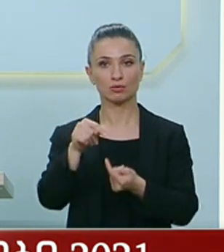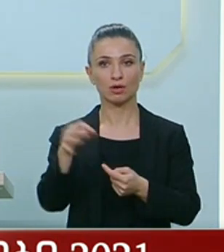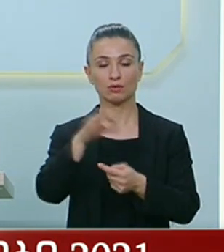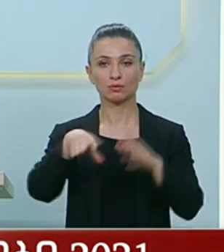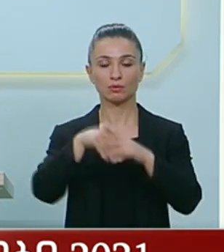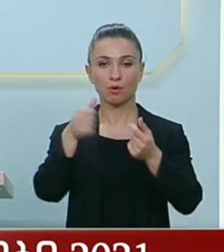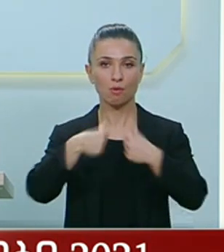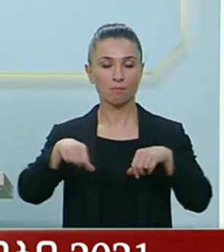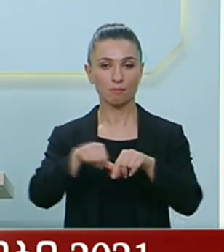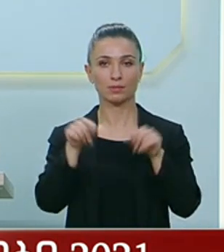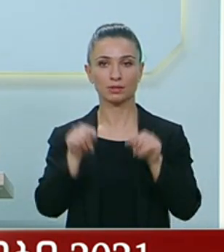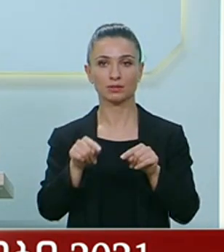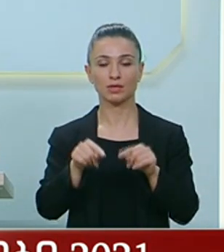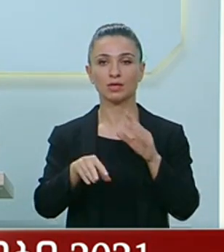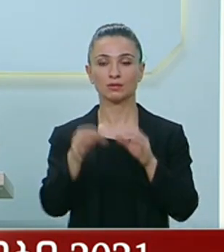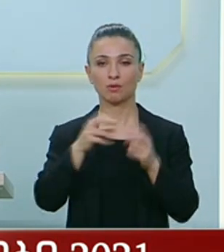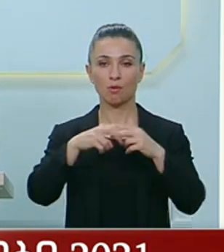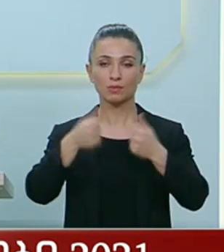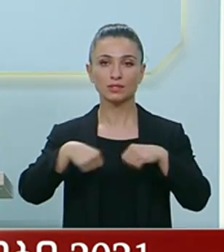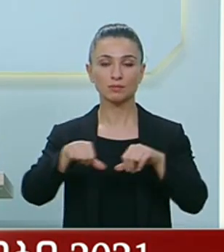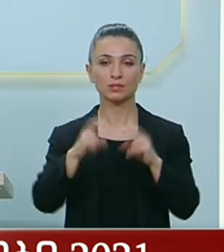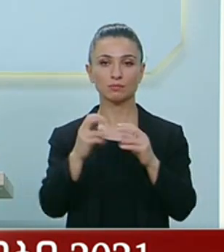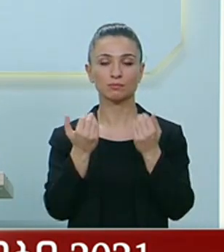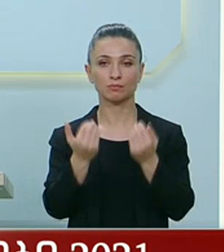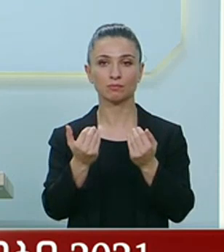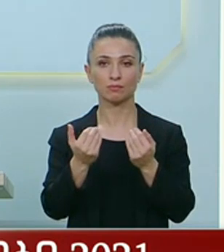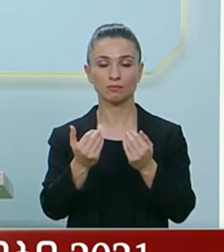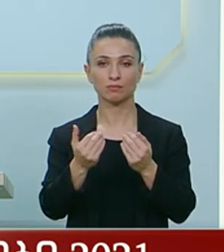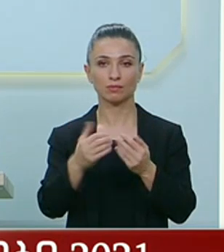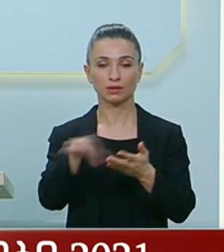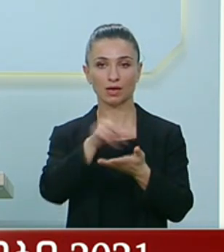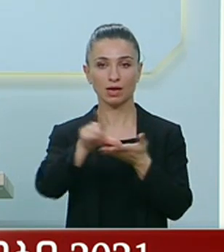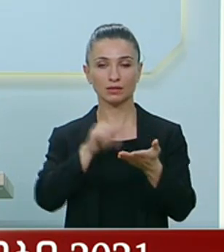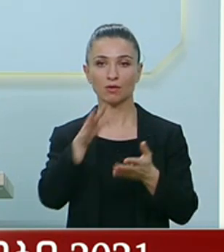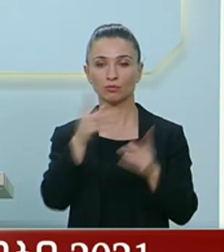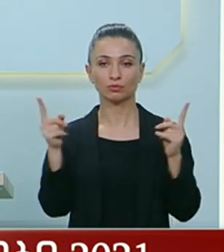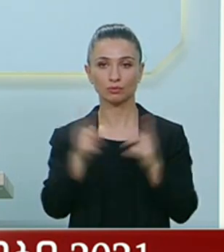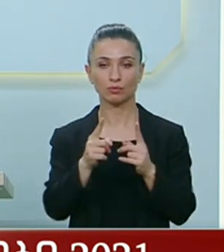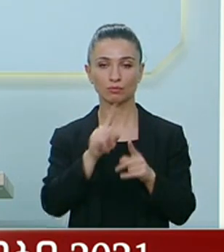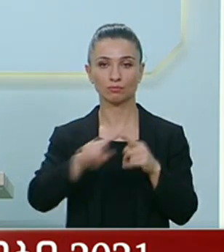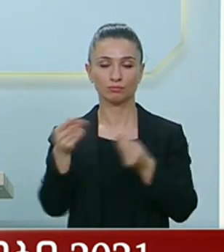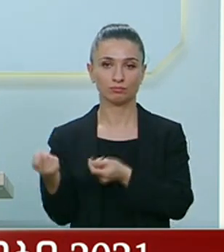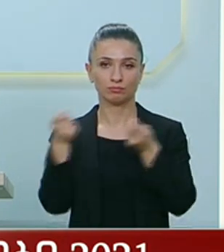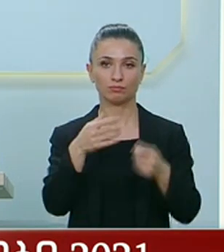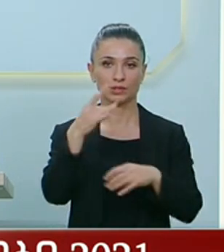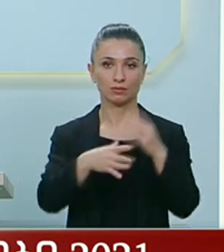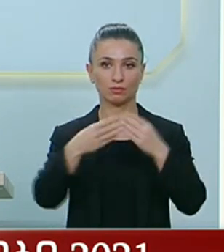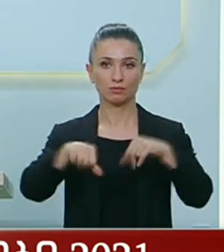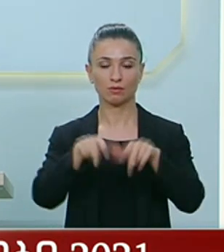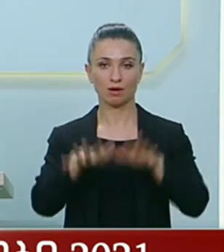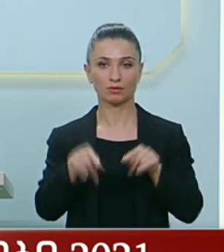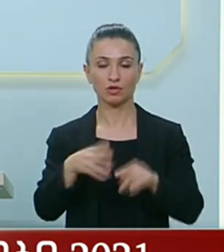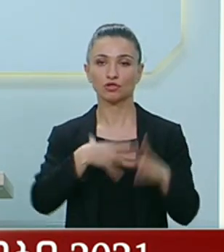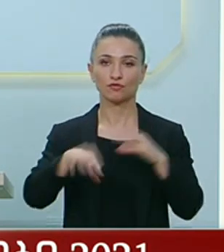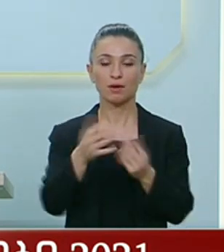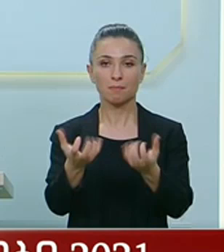საოლქო საარჩევნო კომისიებს. საოლქო საარჩევნო კომისიები მათ დაასკანერებს და უმოკლეს ვადაში მოეწოდება ცესკოს. ხოლო